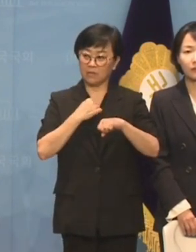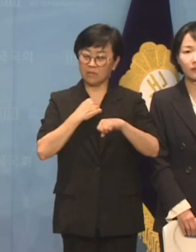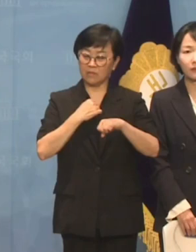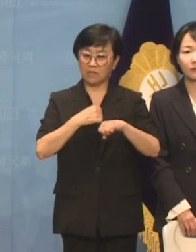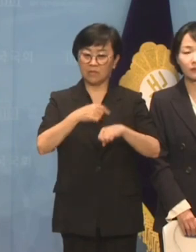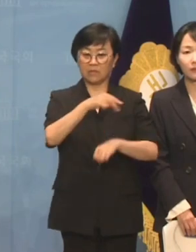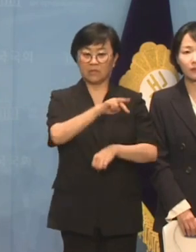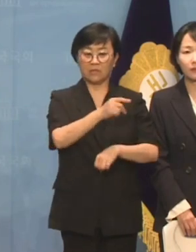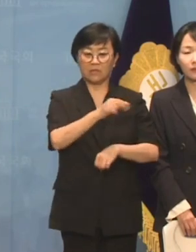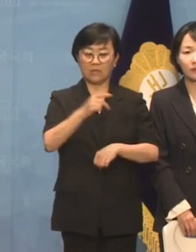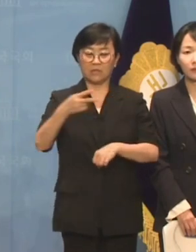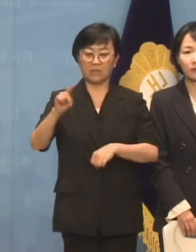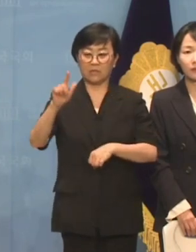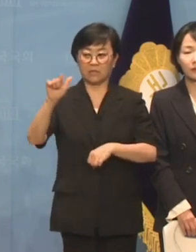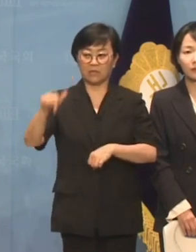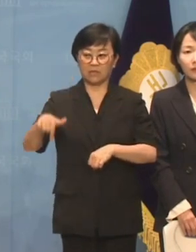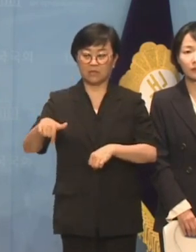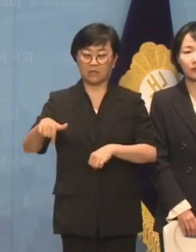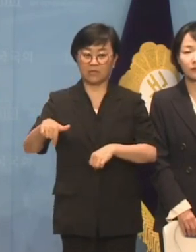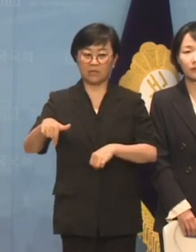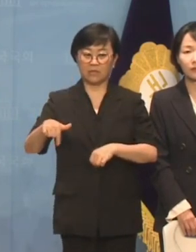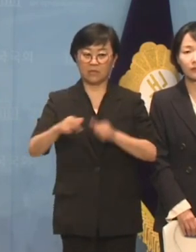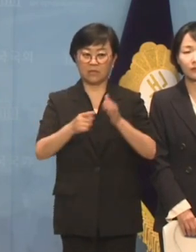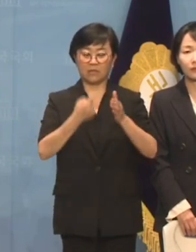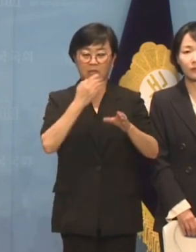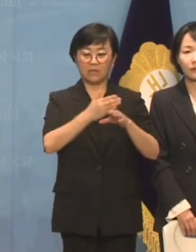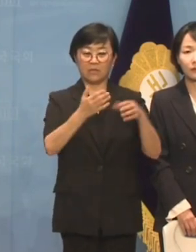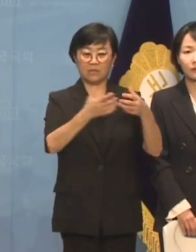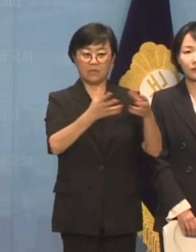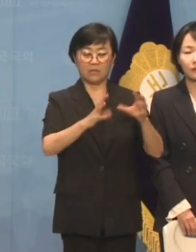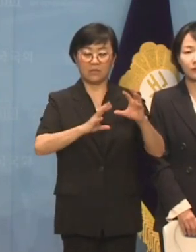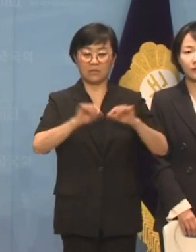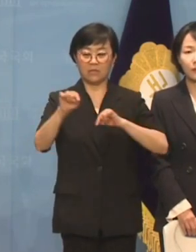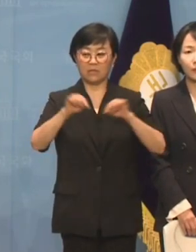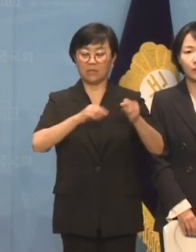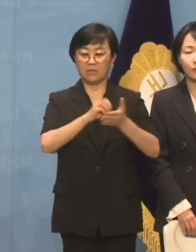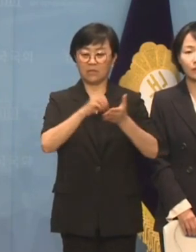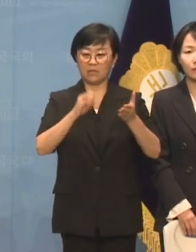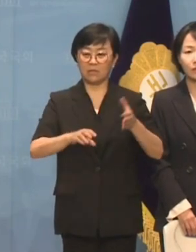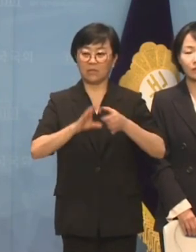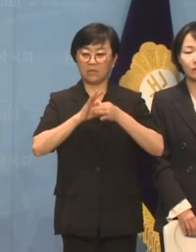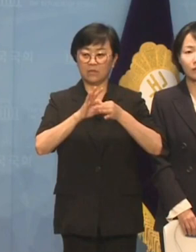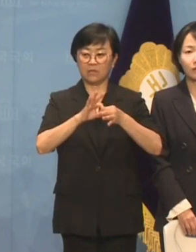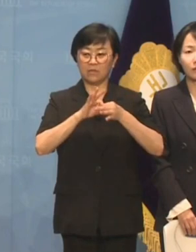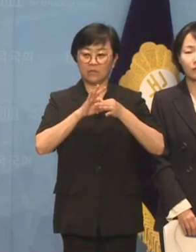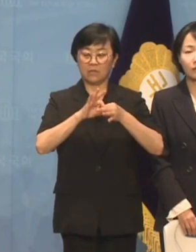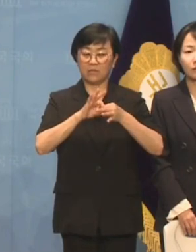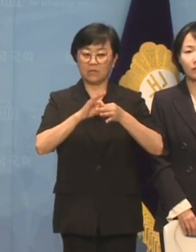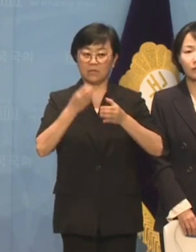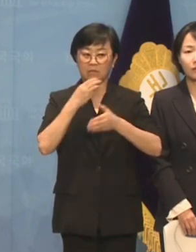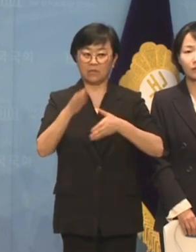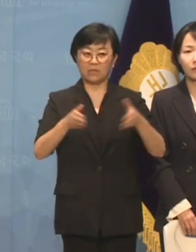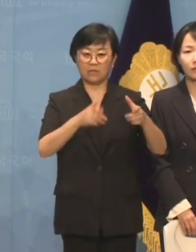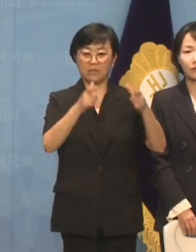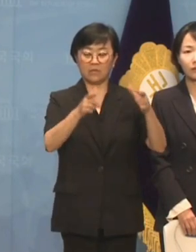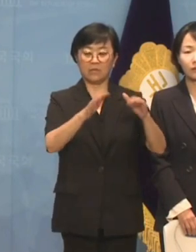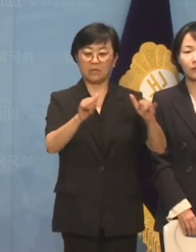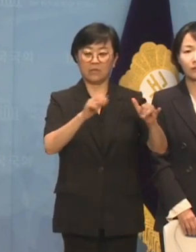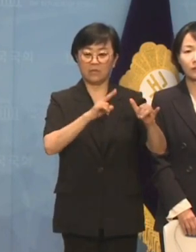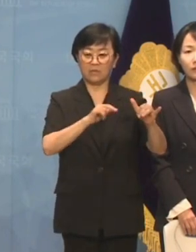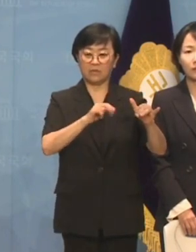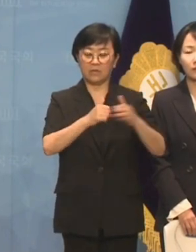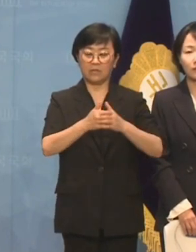이 소사대곡선과 관련한 민주당 의원들, 정치인들 배제와 관련된 경기도